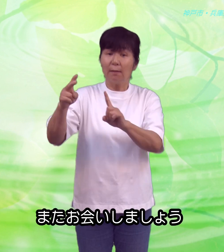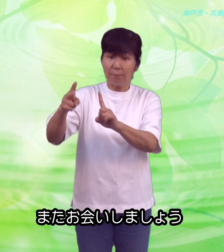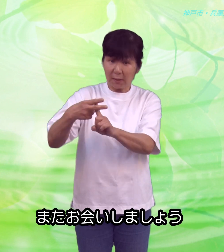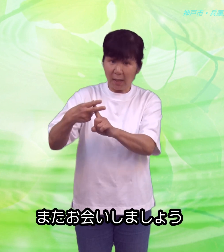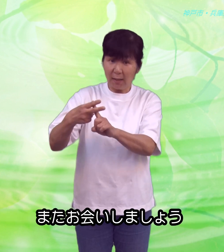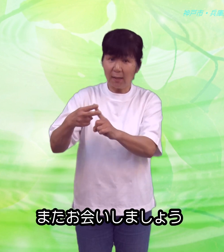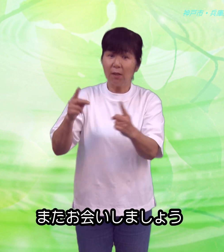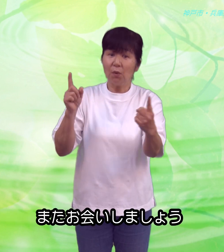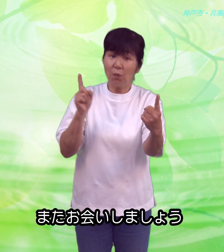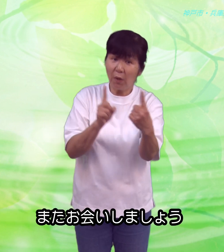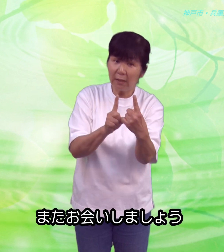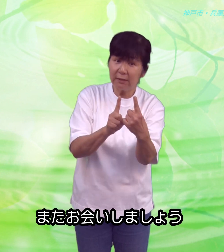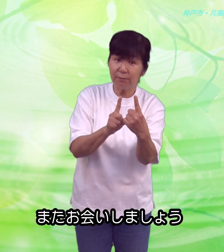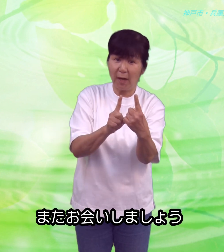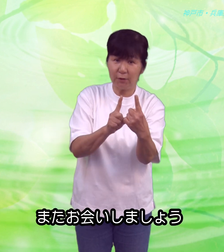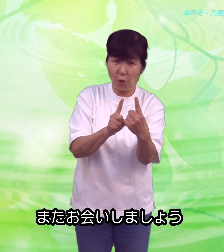またお会いしましょう